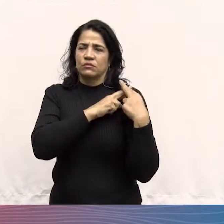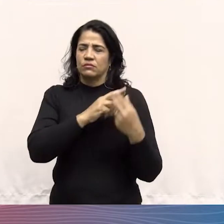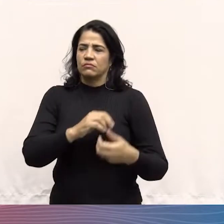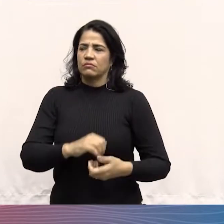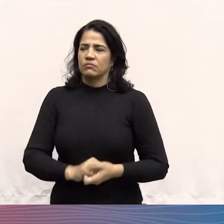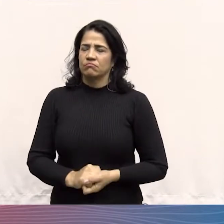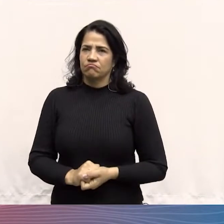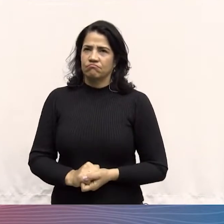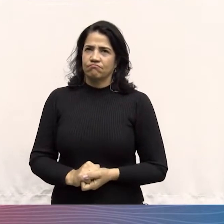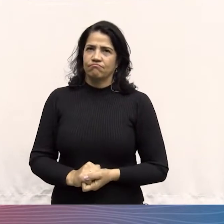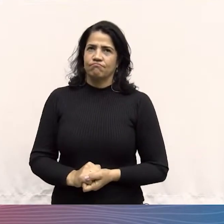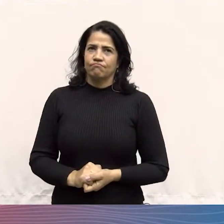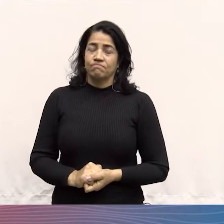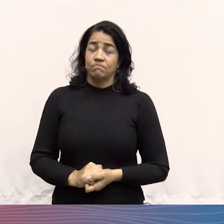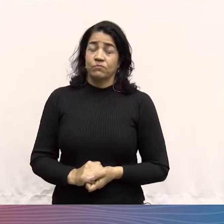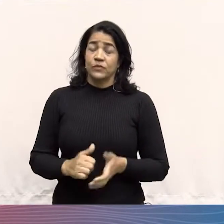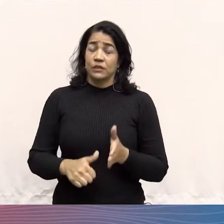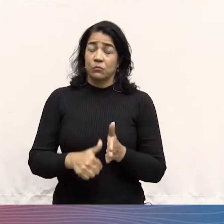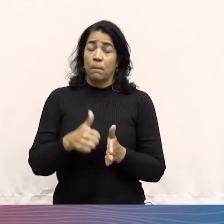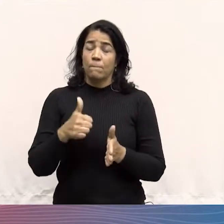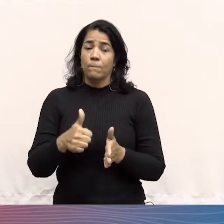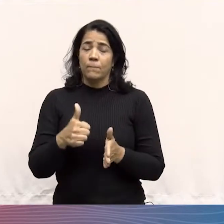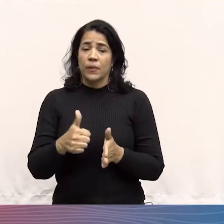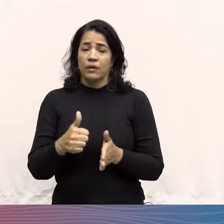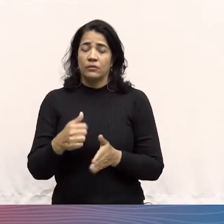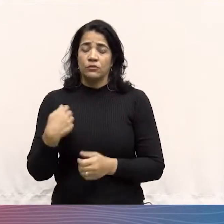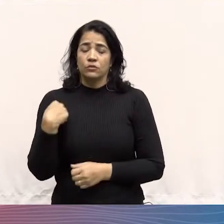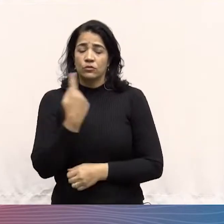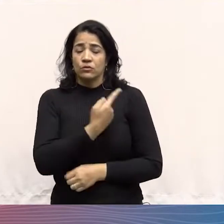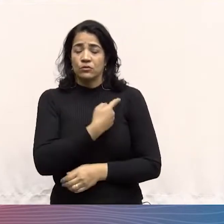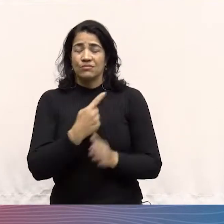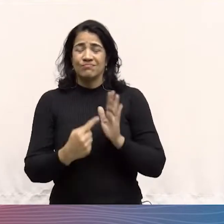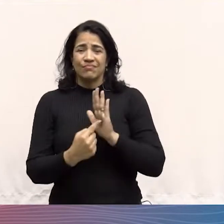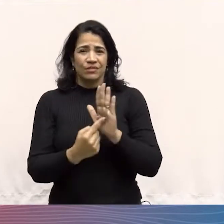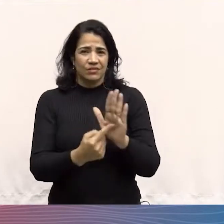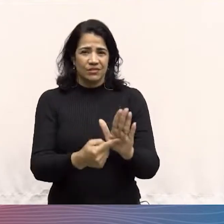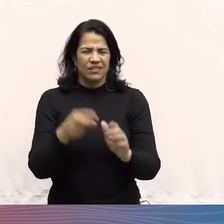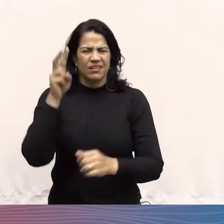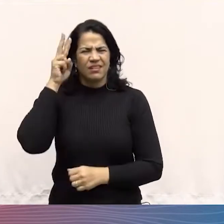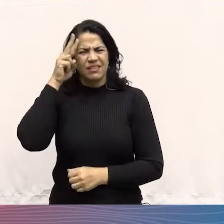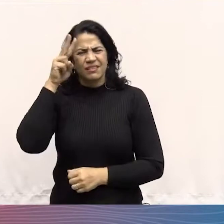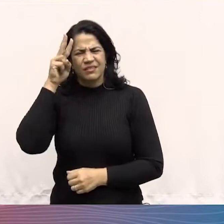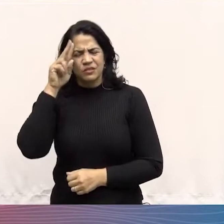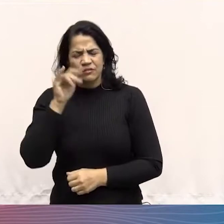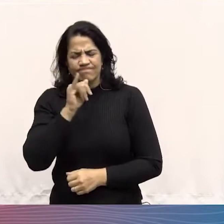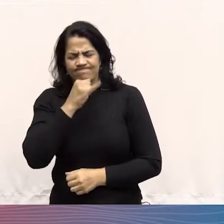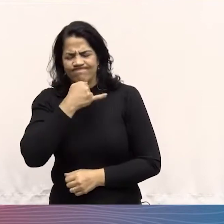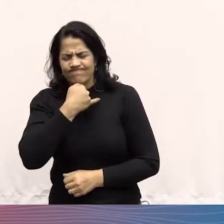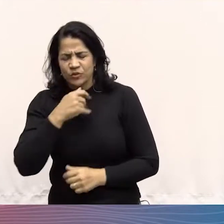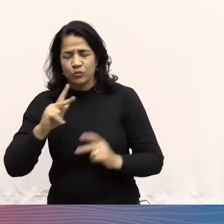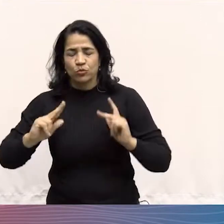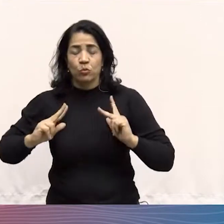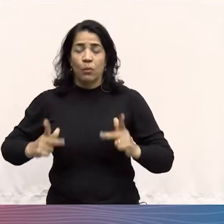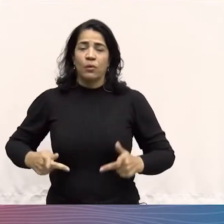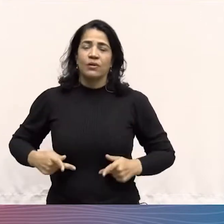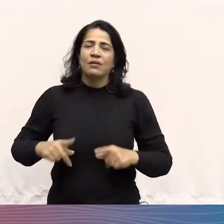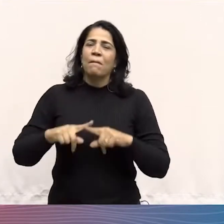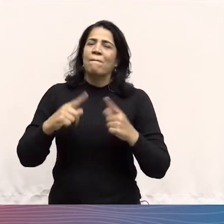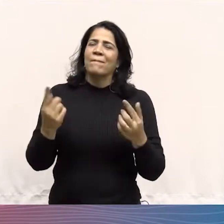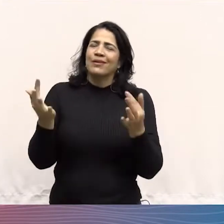Primeiramente, nós vamos traçar a triste história da humanidade, mas que no fim é um